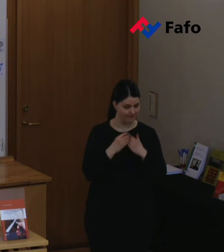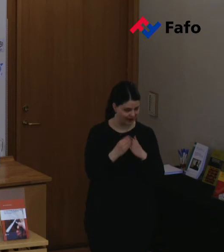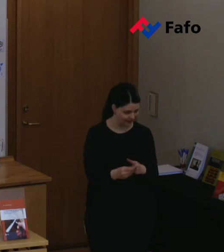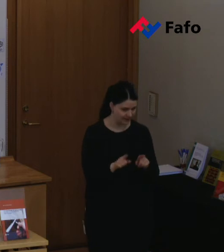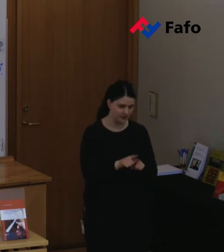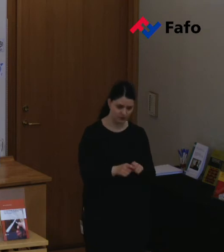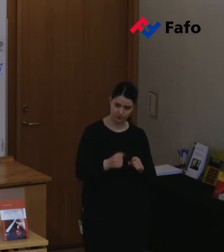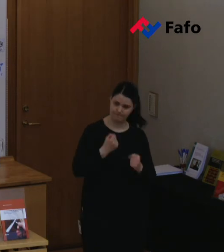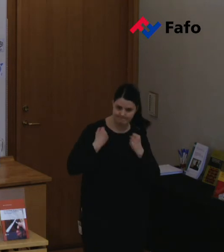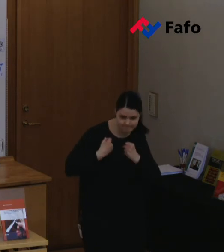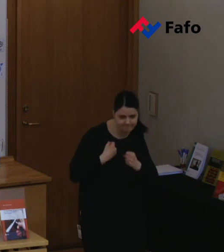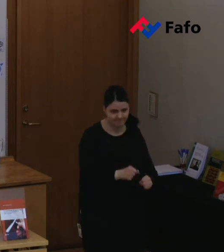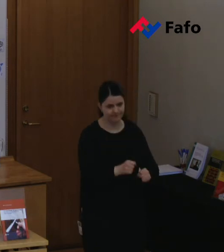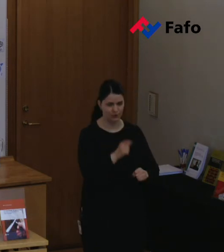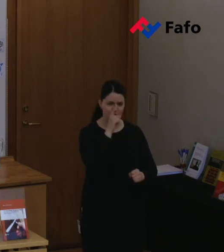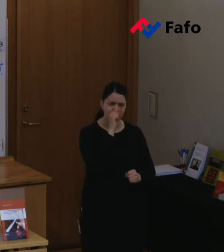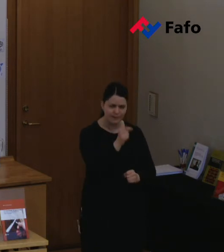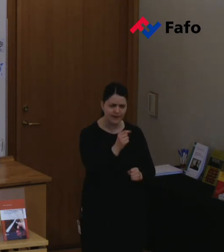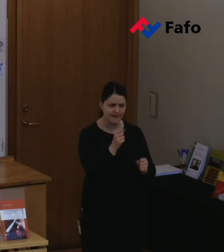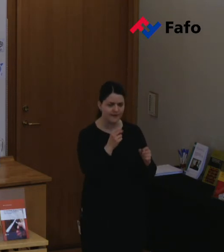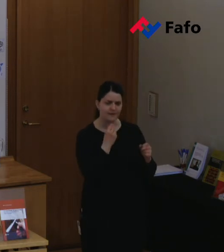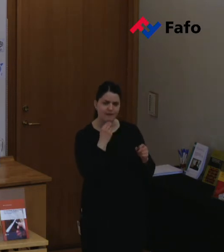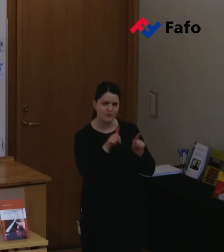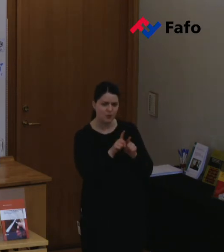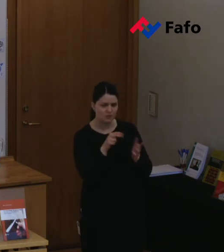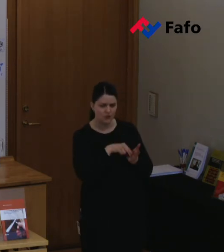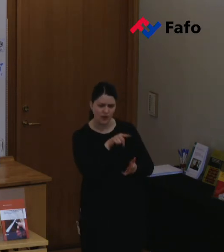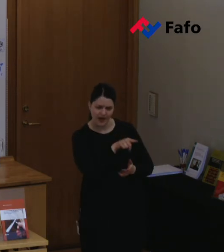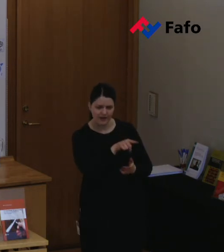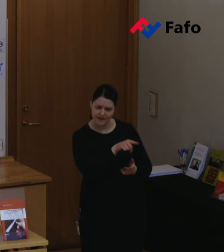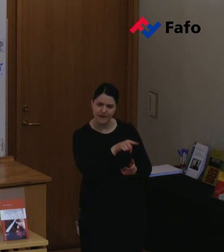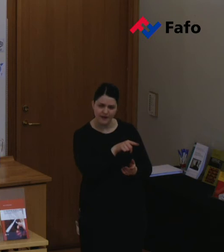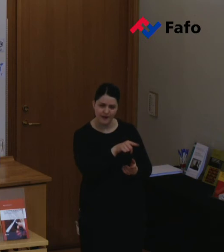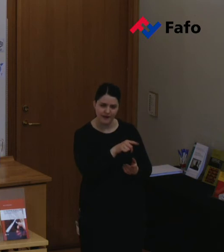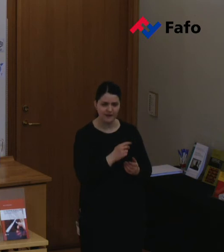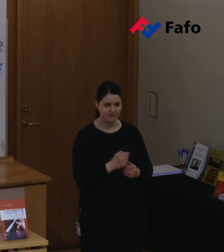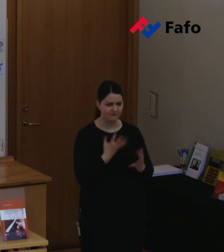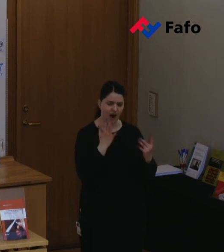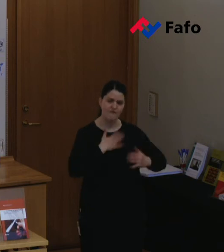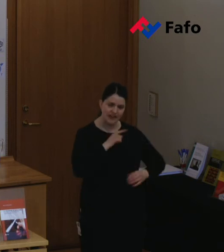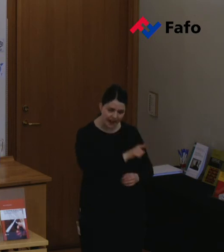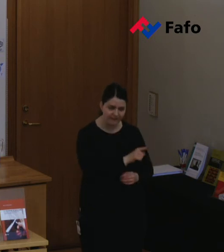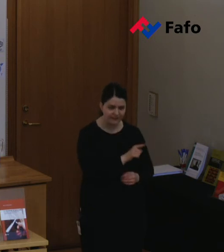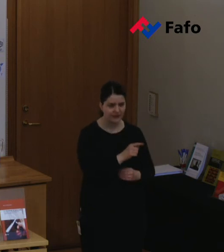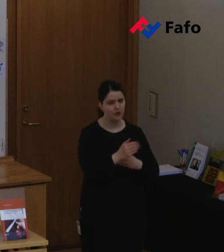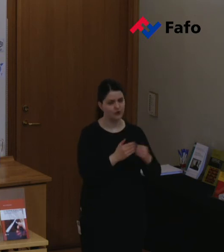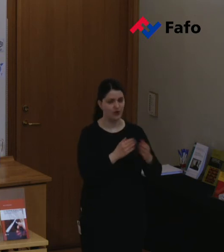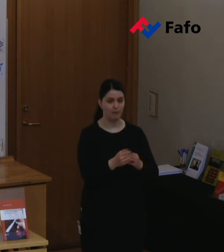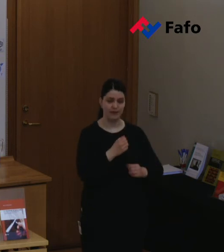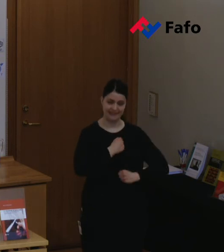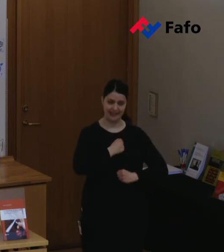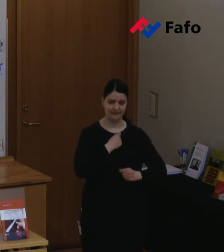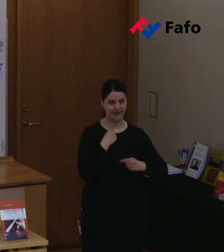seg langt, nysgjerrig på hva den som har skoa på selv vil, som kan skape tillit over tid. Det på den